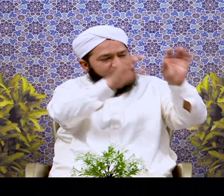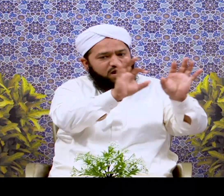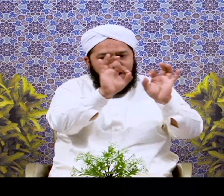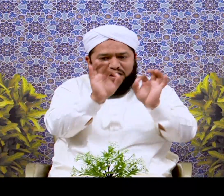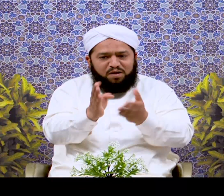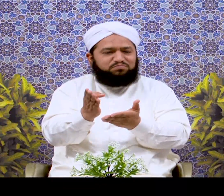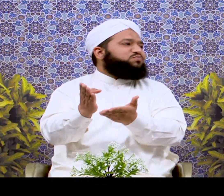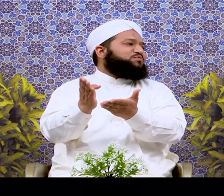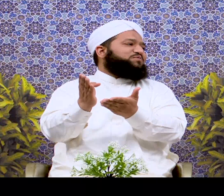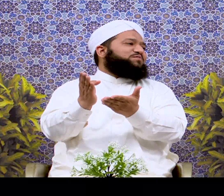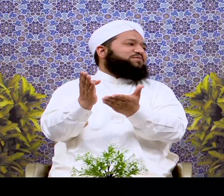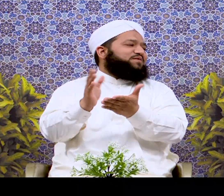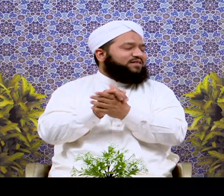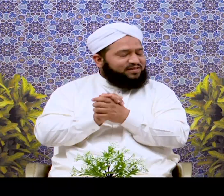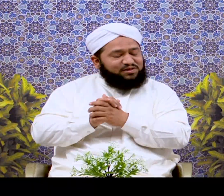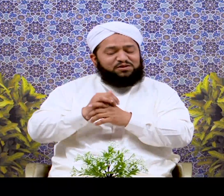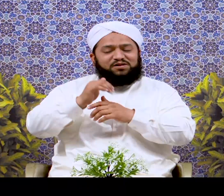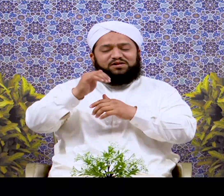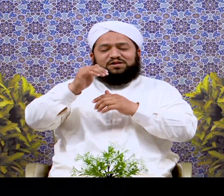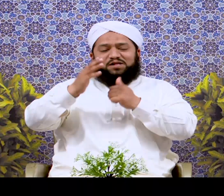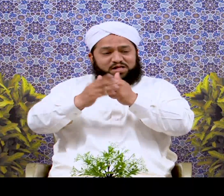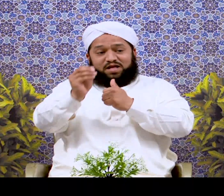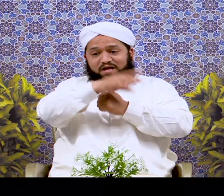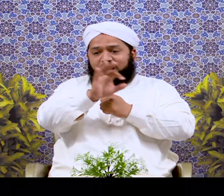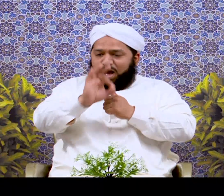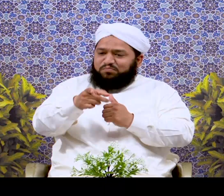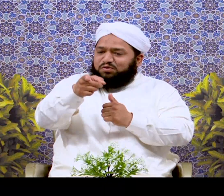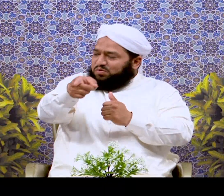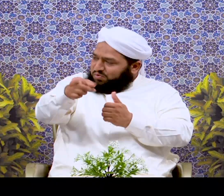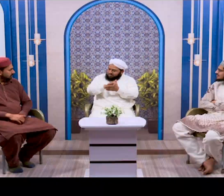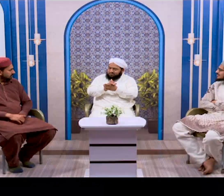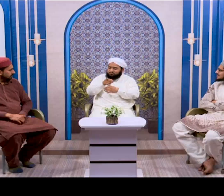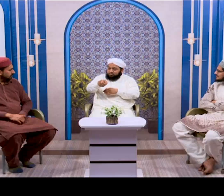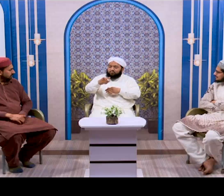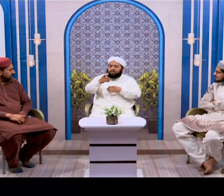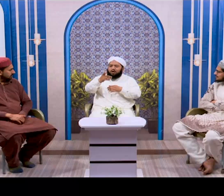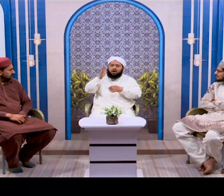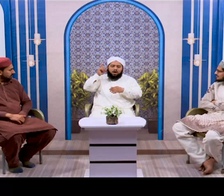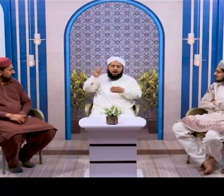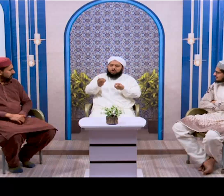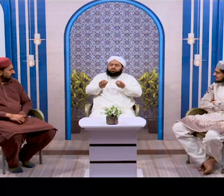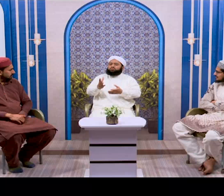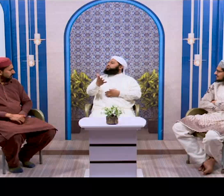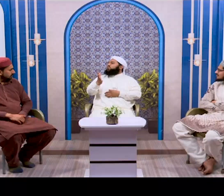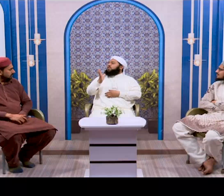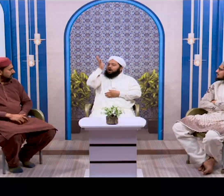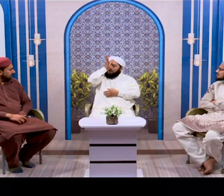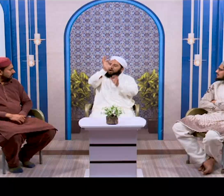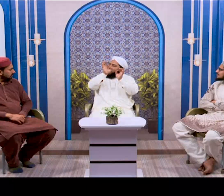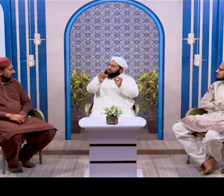صلی اللہ علیہ وآلہ وصحبہ وسلم کے نکاح میں تھیں۔ ان دنوں آپ نے اسلام قبول نہیں کیا تھا، انہوں